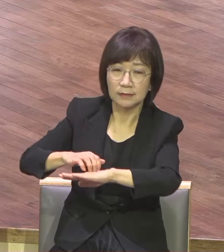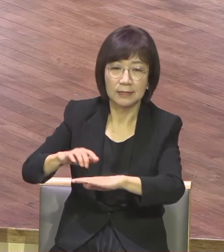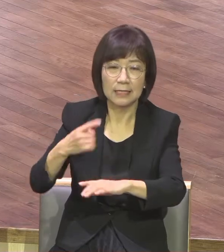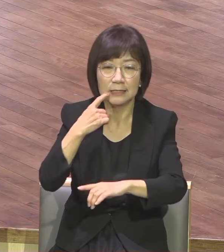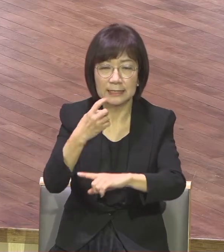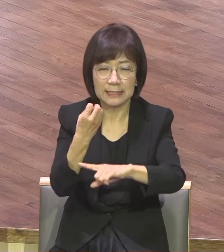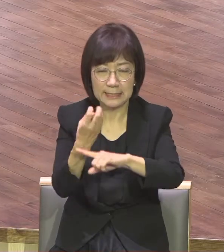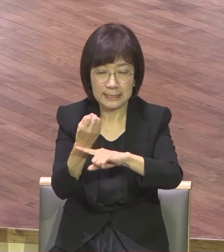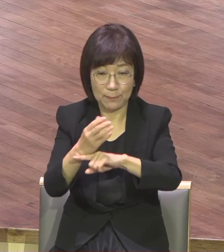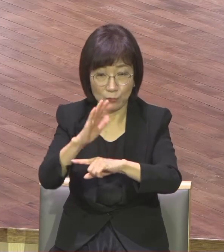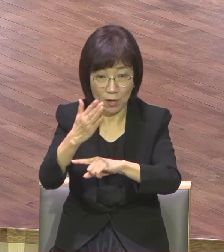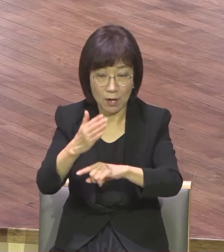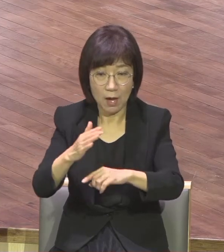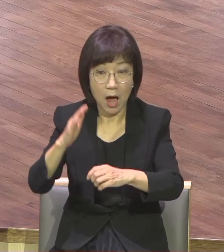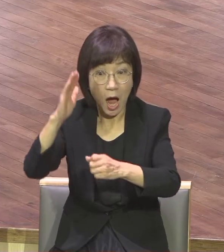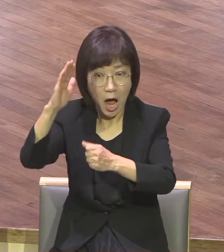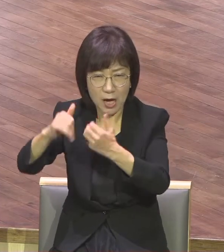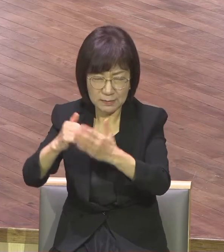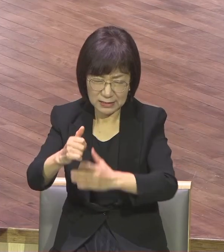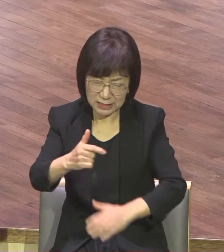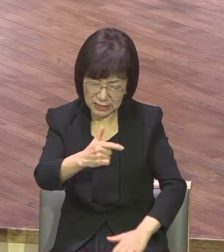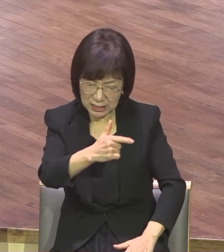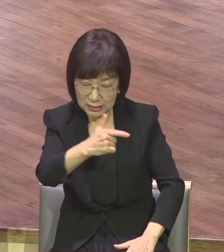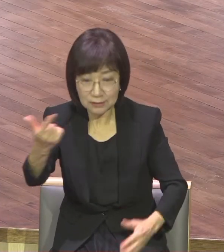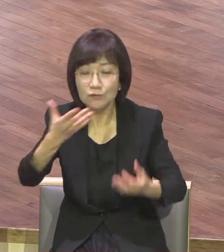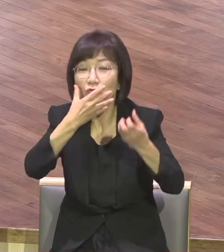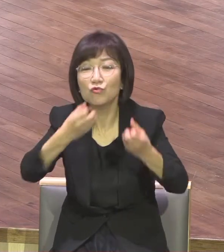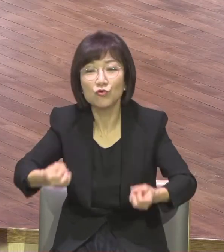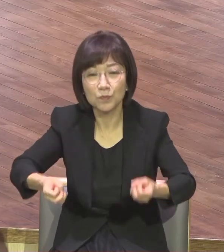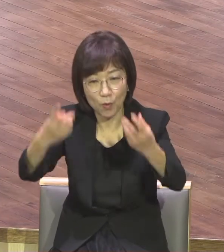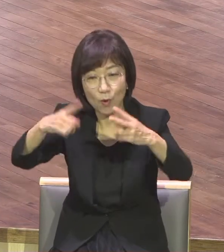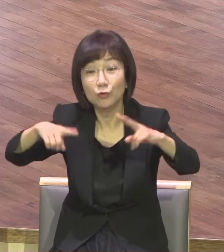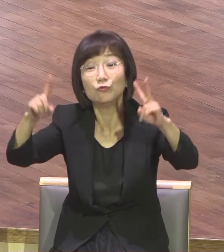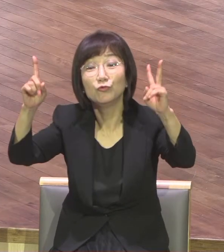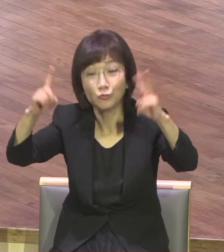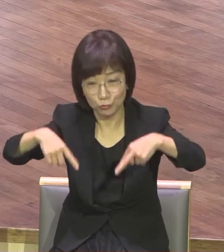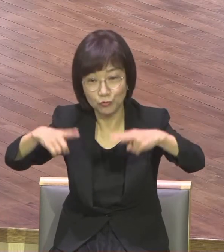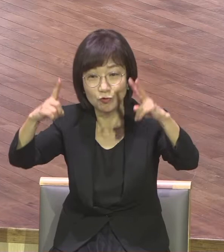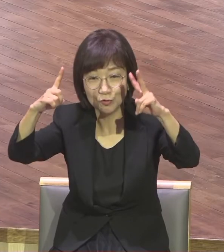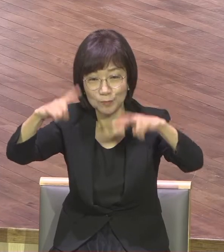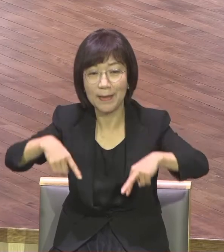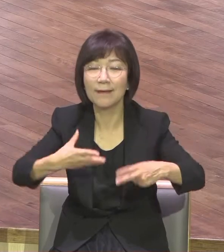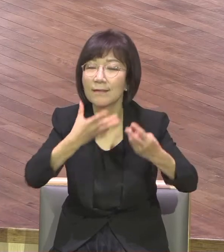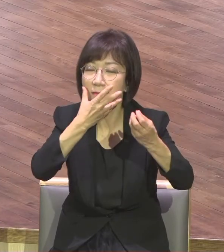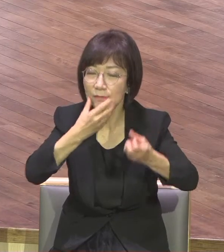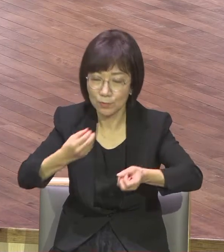보시고 막 갑절로 죽고 갑절로 동방의 최고 부자였는데 동방의 부자 곱하기 뭐 어떻게 돼요?